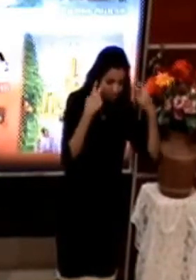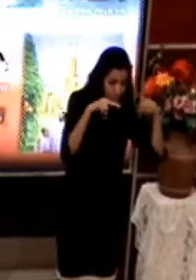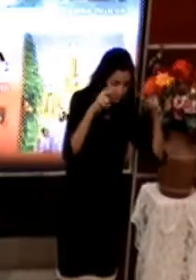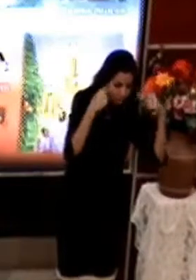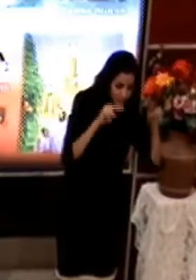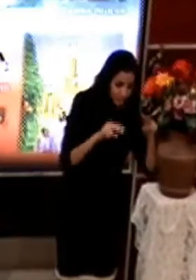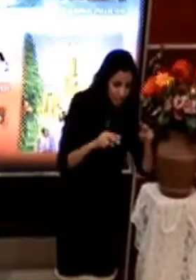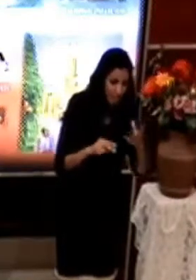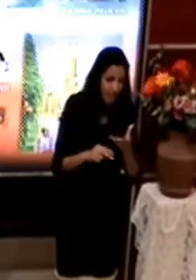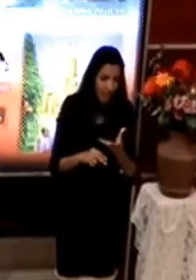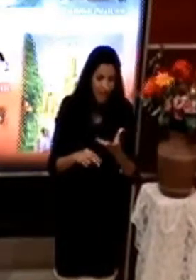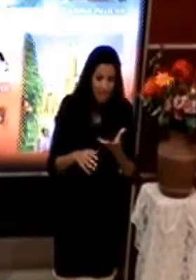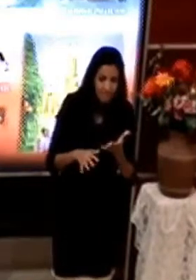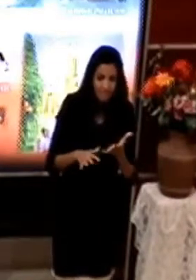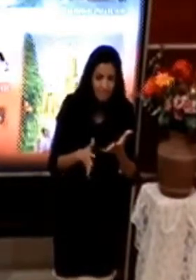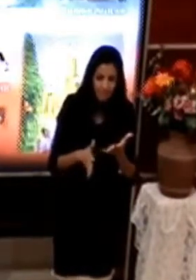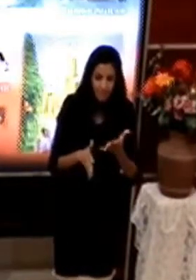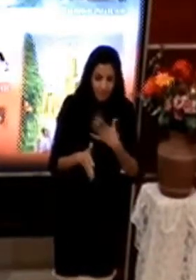quebras.